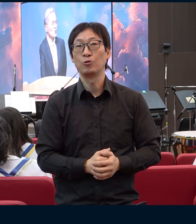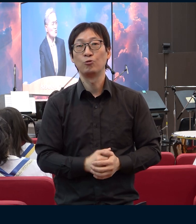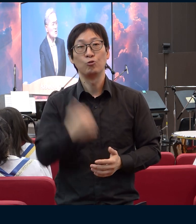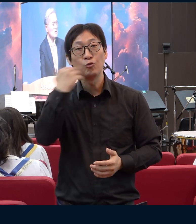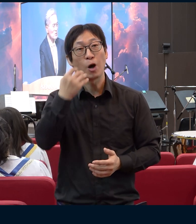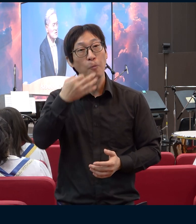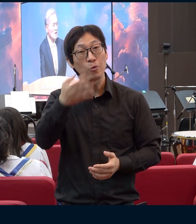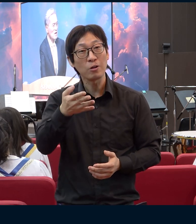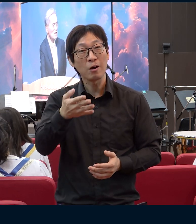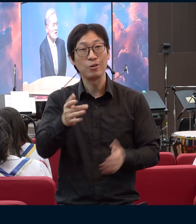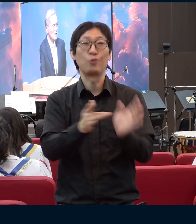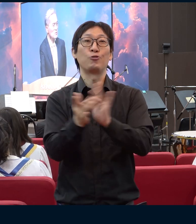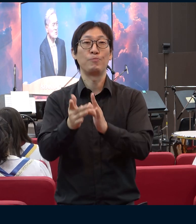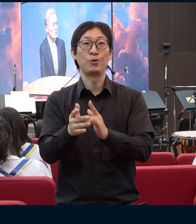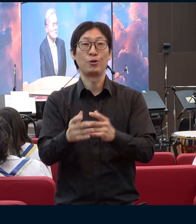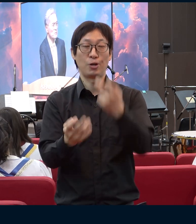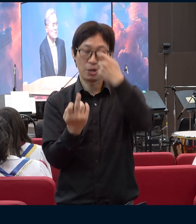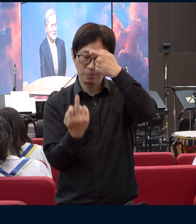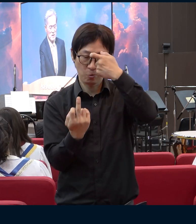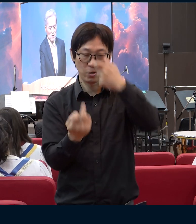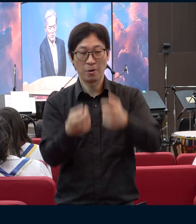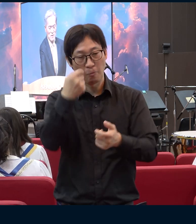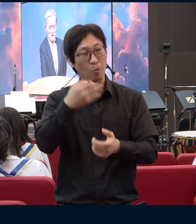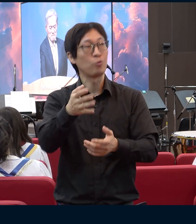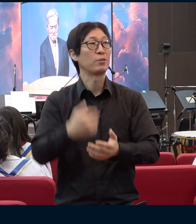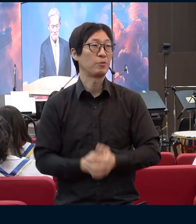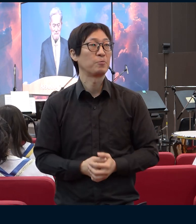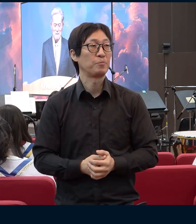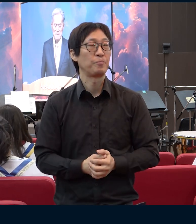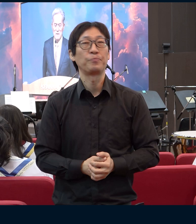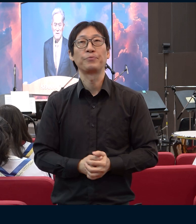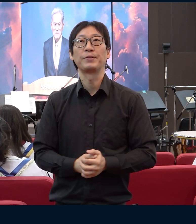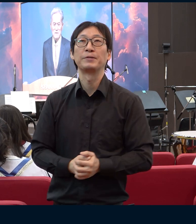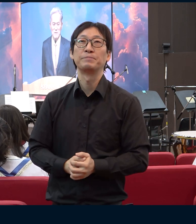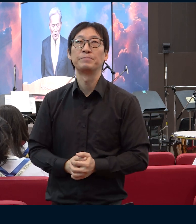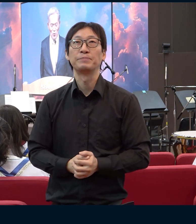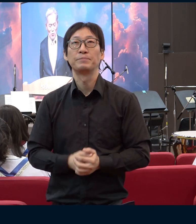이것을 보여주신 것이다 하는 거죠. 자, 그런데